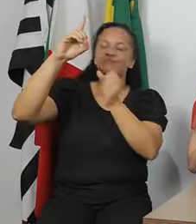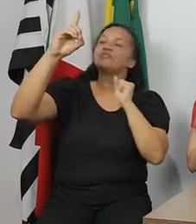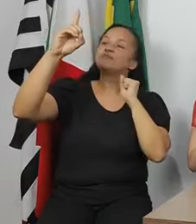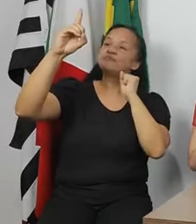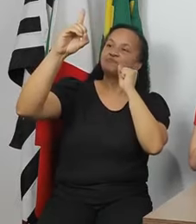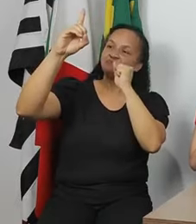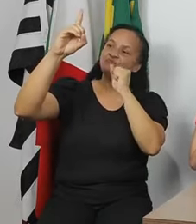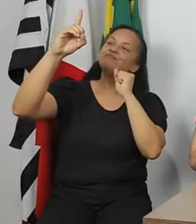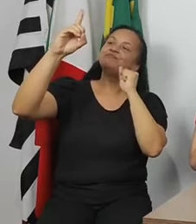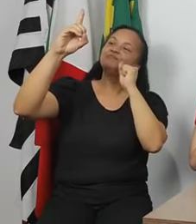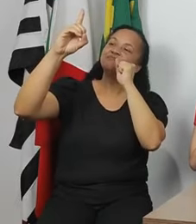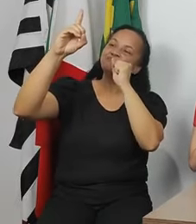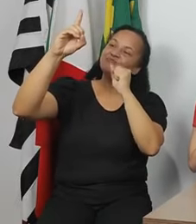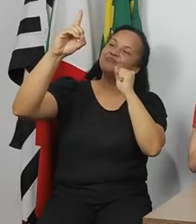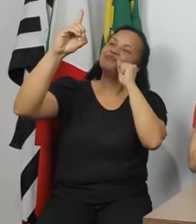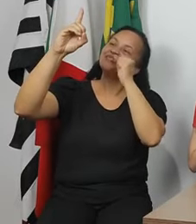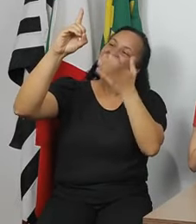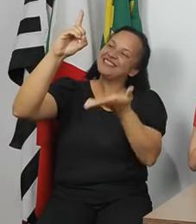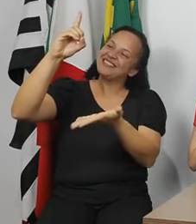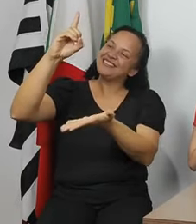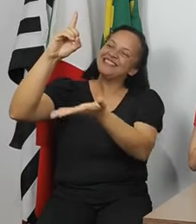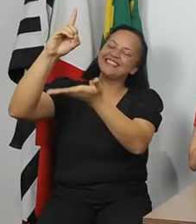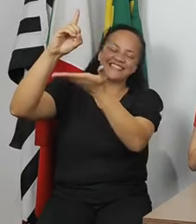Deus, poderoso